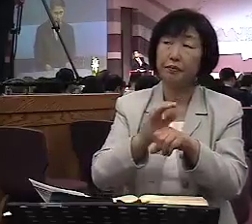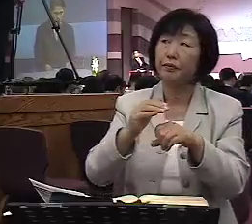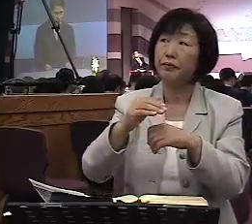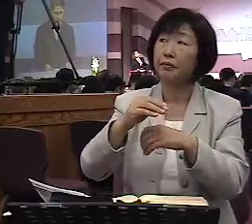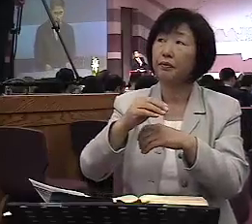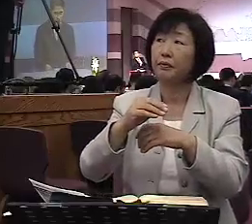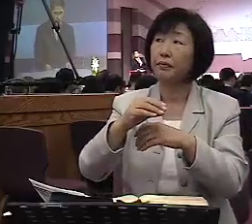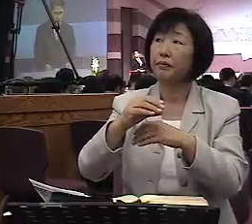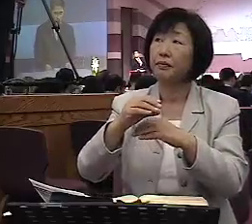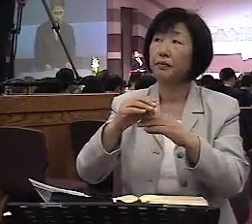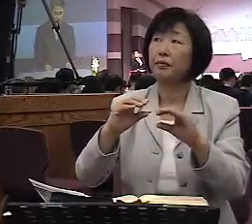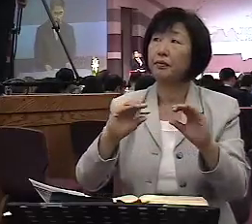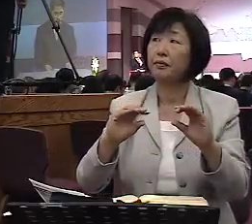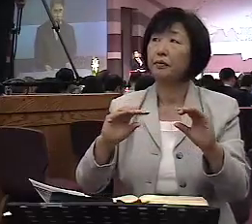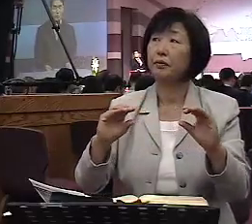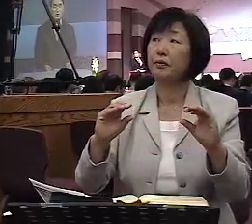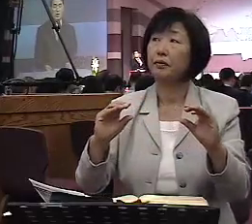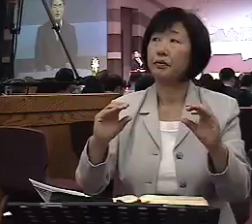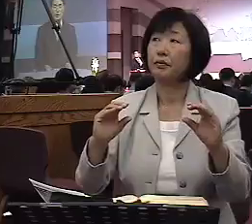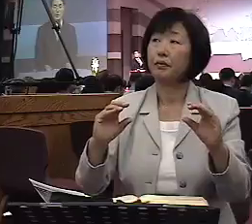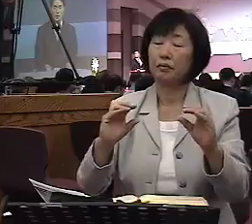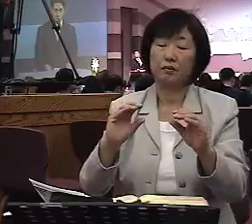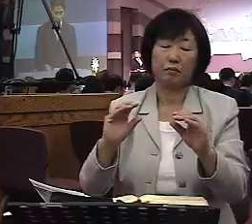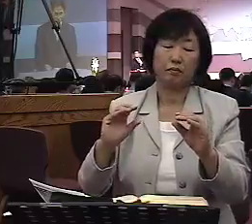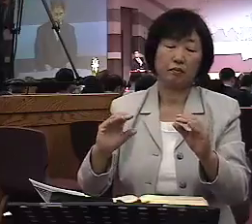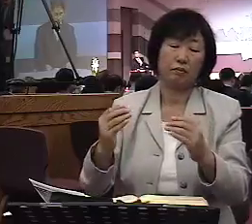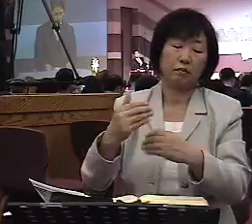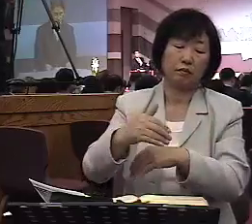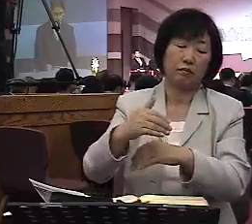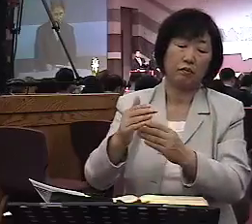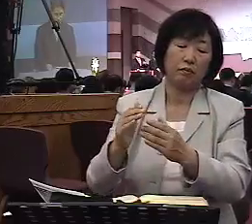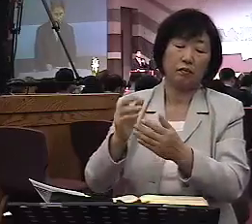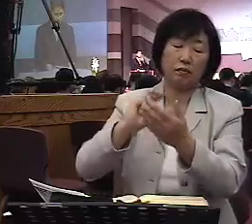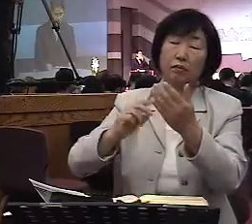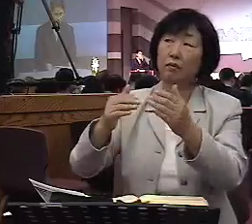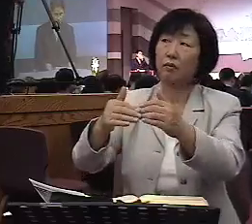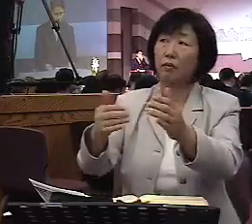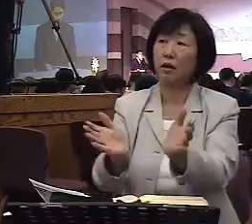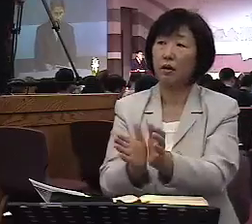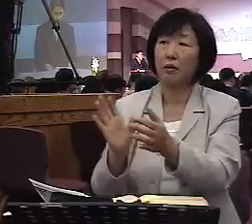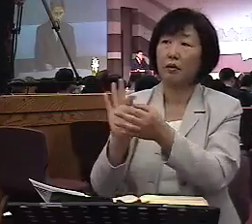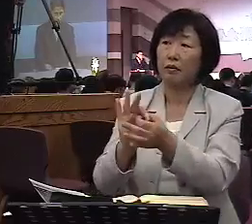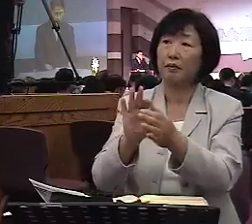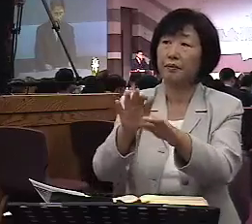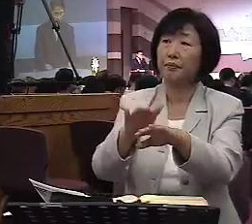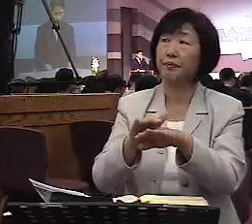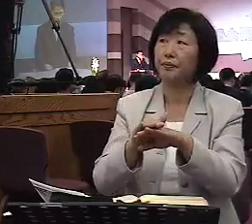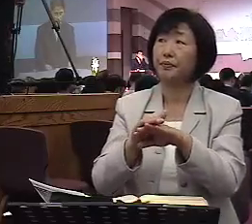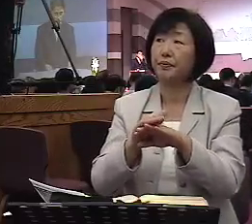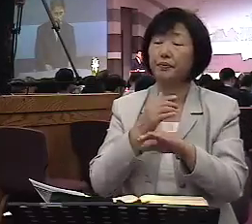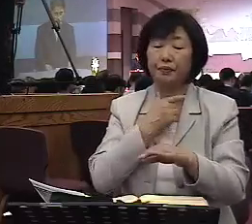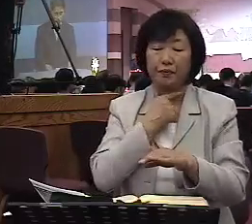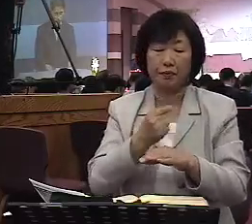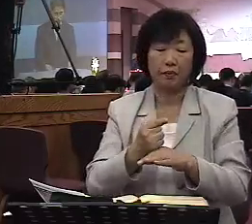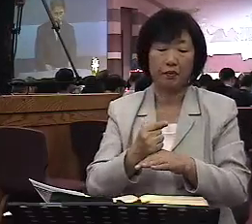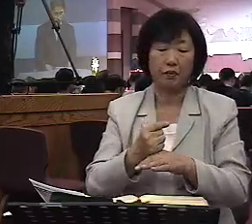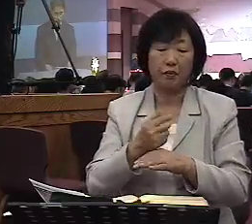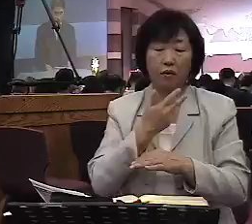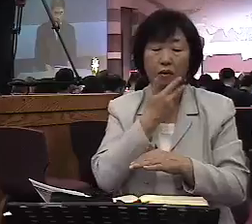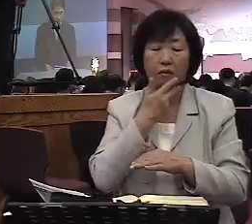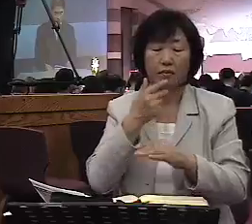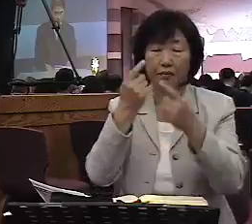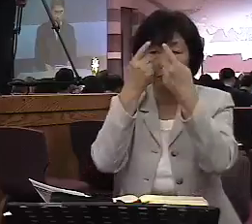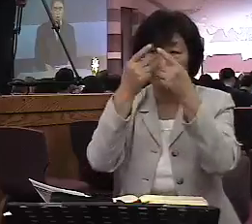챔프 오케스트라 단원 2부 찬양대원, 4부 찬양대원 계속 모집합니다. 영어 대학부에서 선교 기금을 마련하기